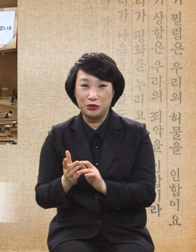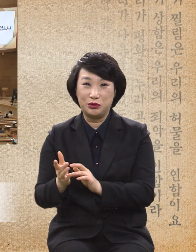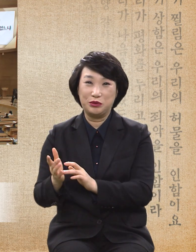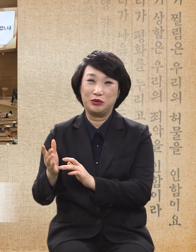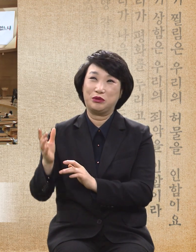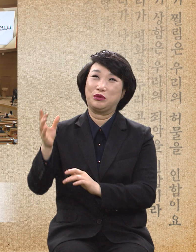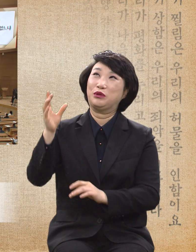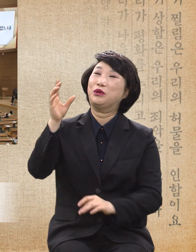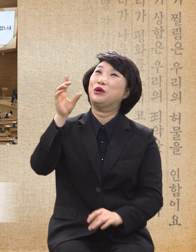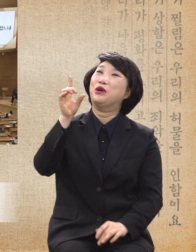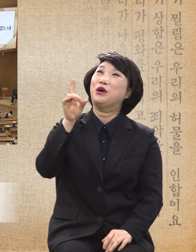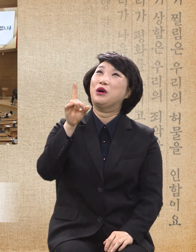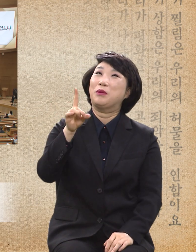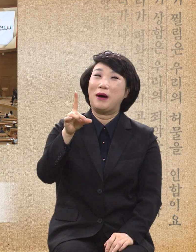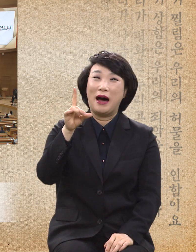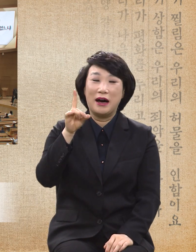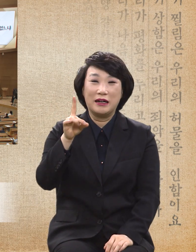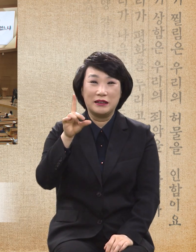예수